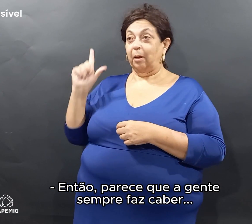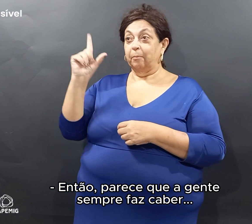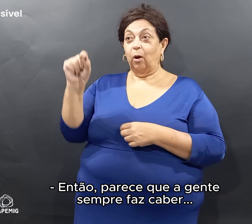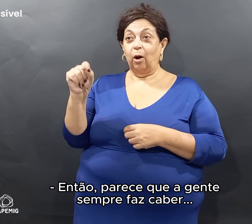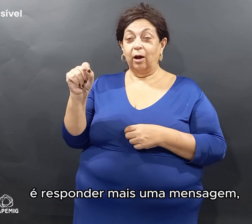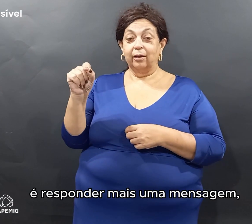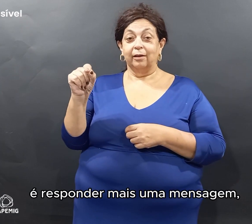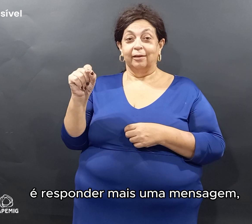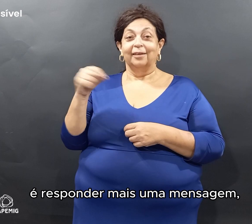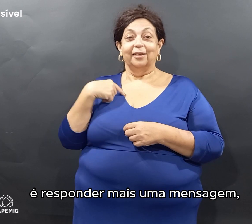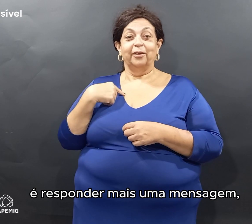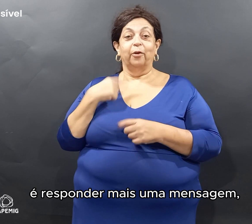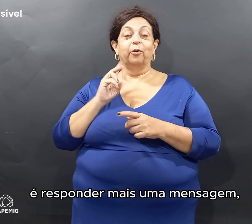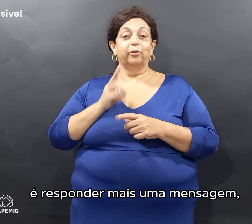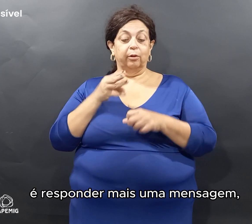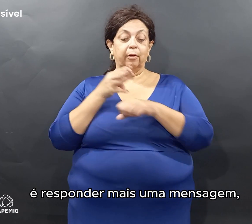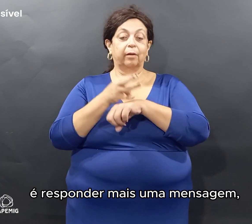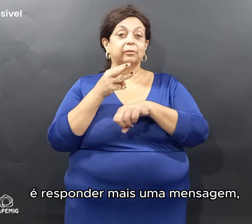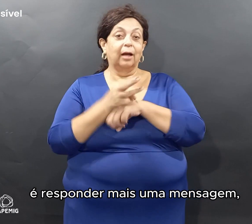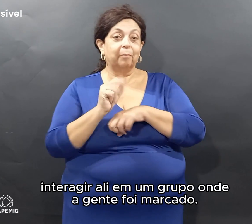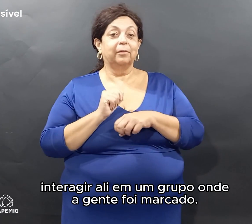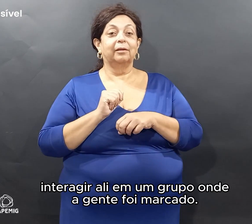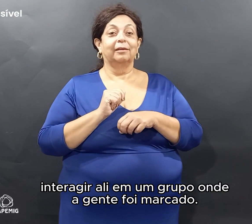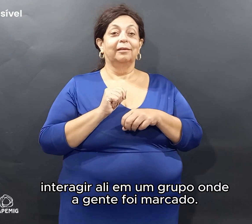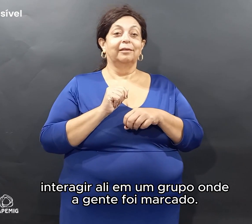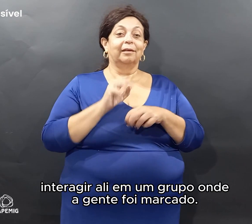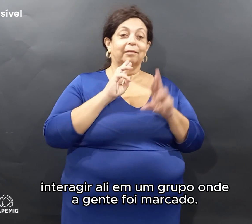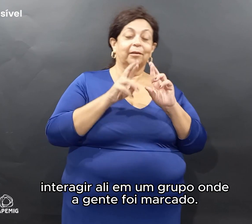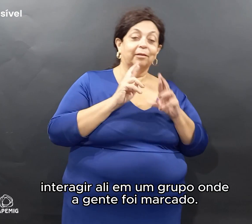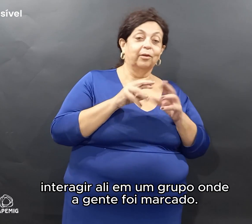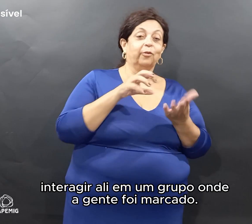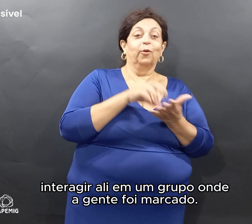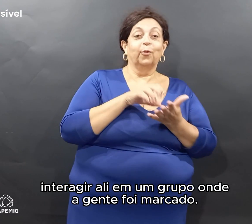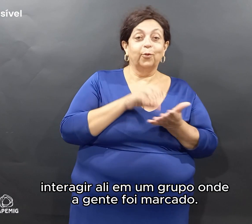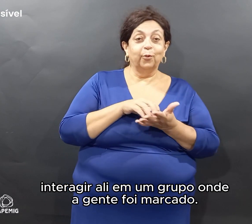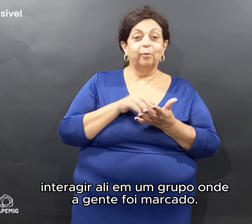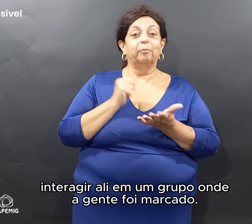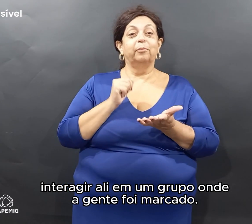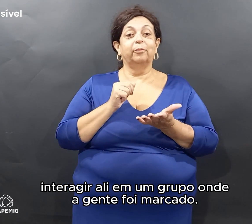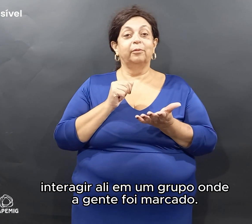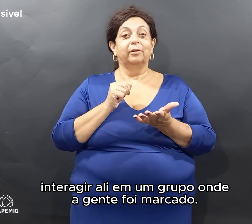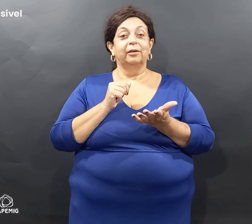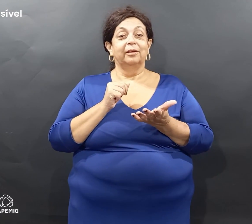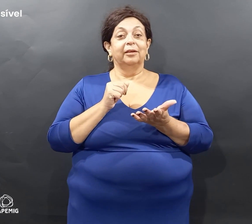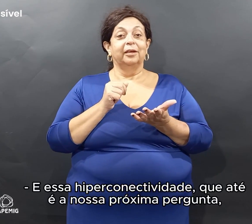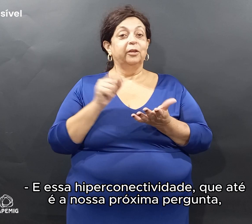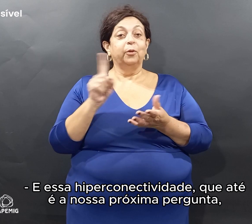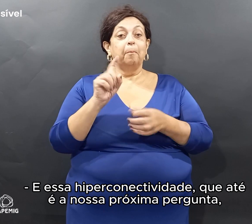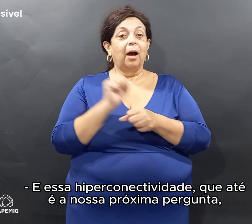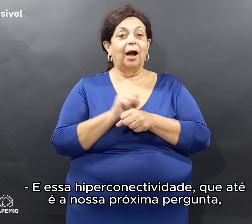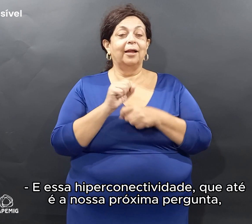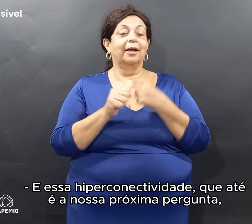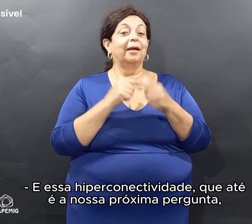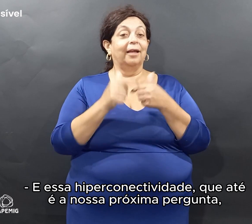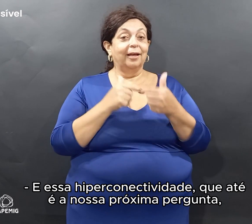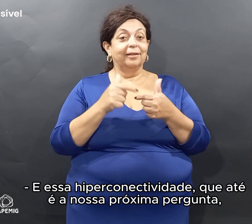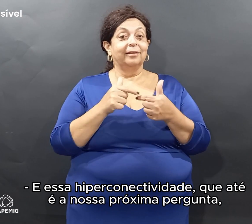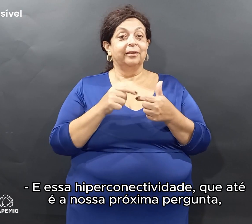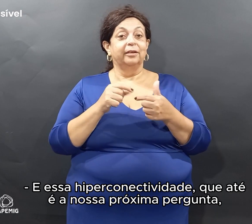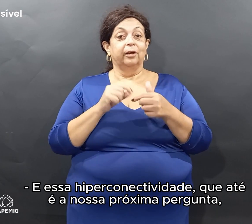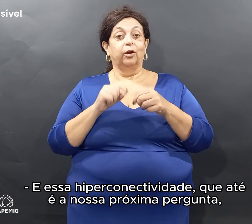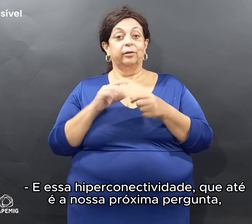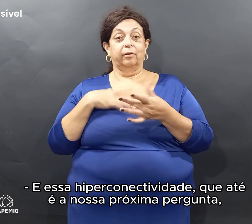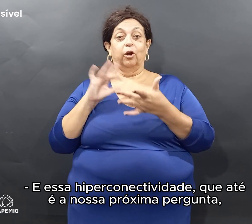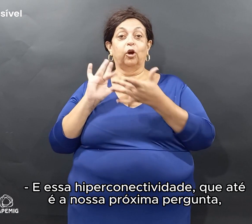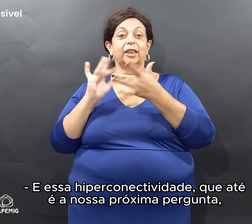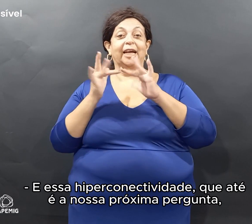sempre faz caber responder mais uma mensagem, interagir ali em um grupo onde a gente foi marcado, né? E essa hiperconectividade, que é até